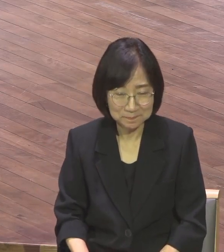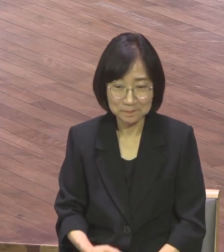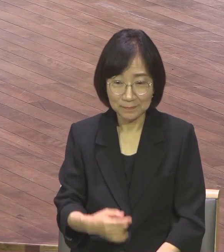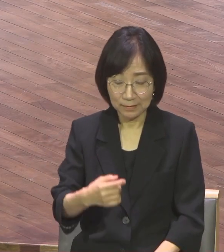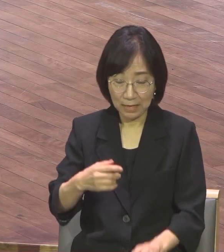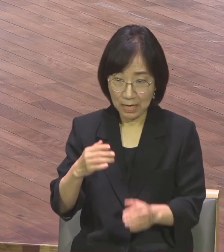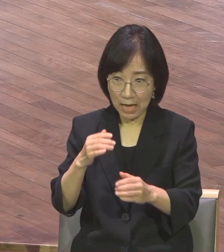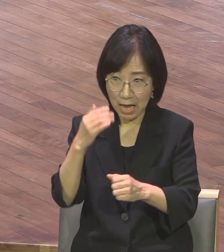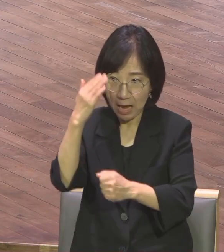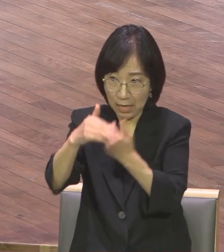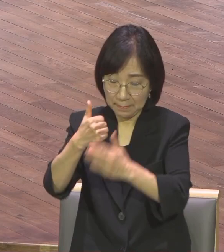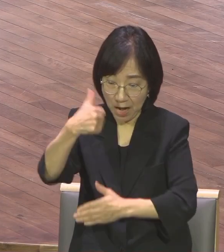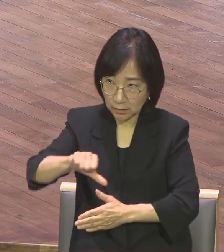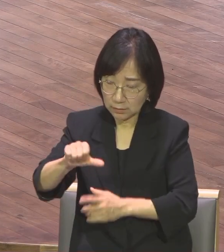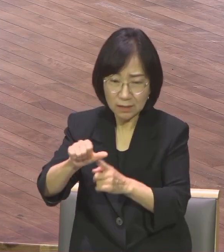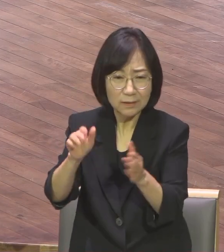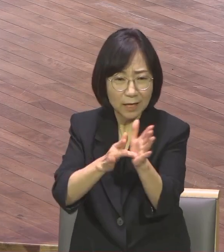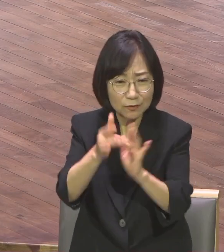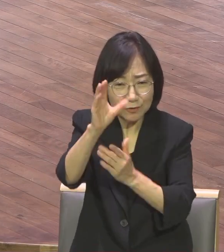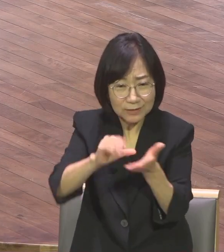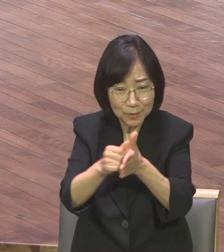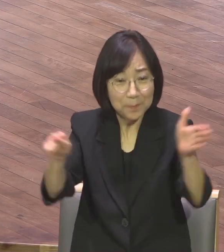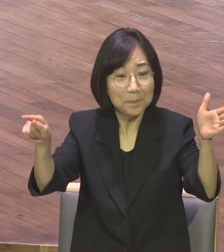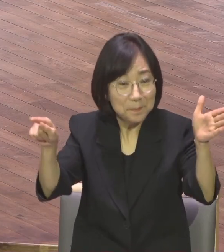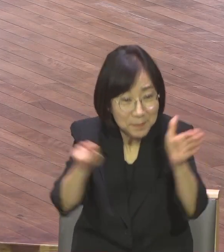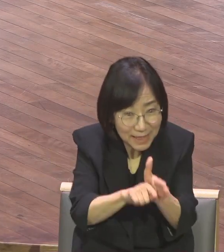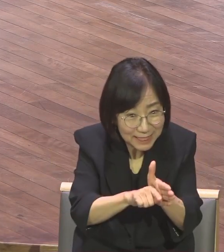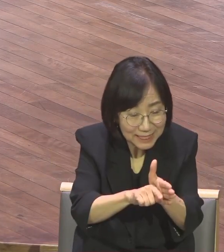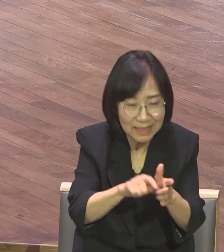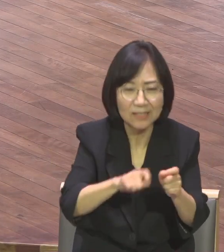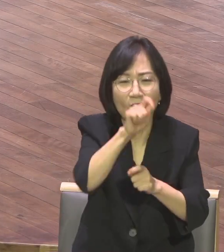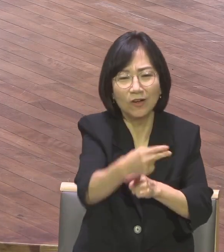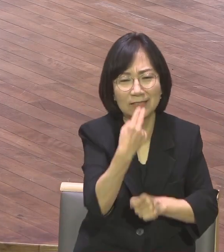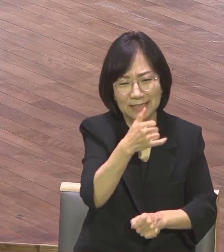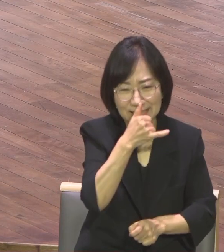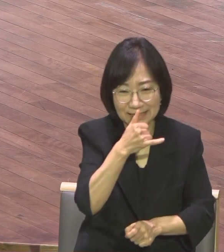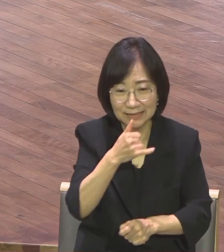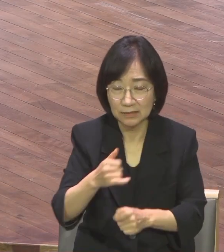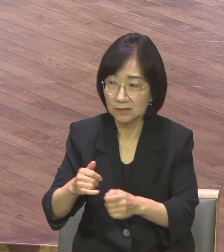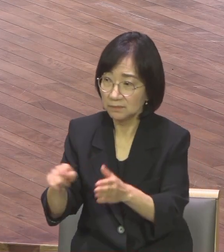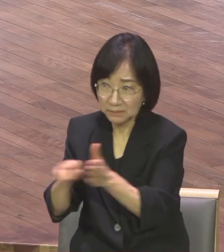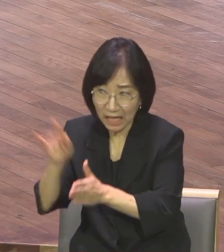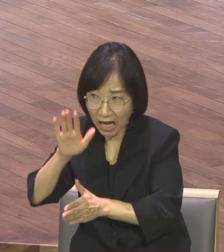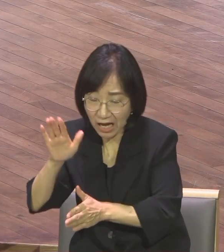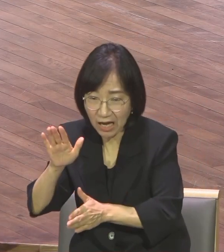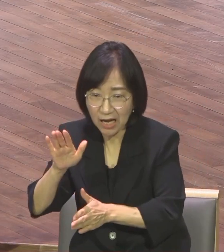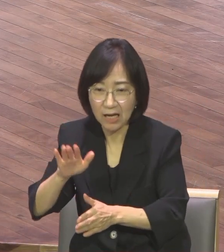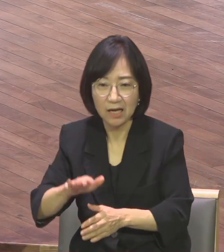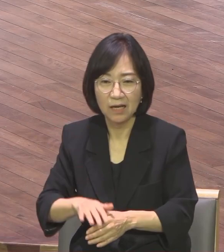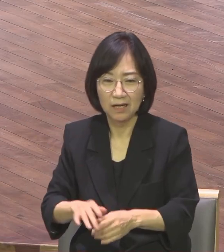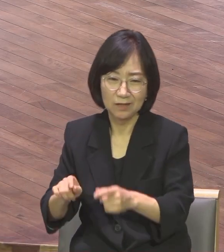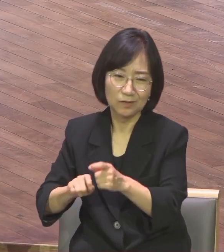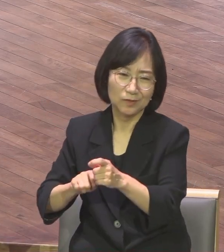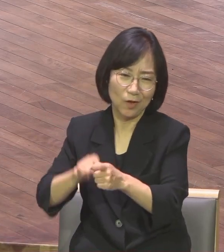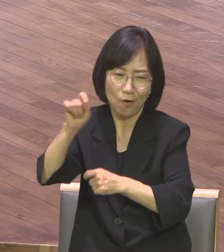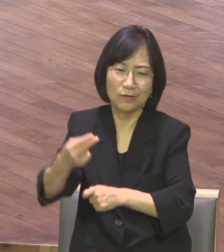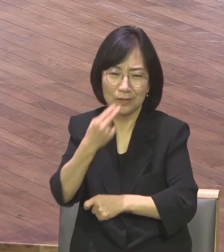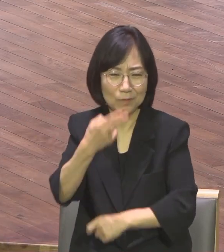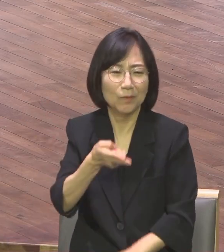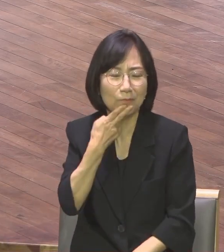있어요. 아들 있습니까? 그래서 영접운동이 중요한 거예요. 무조건 영접이 아니라 알고